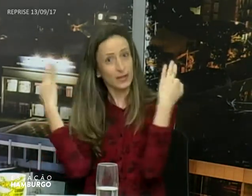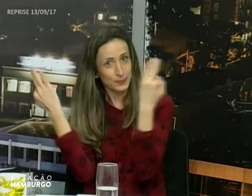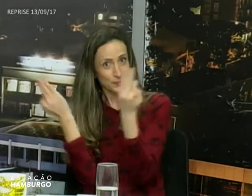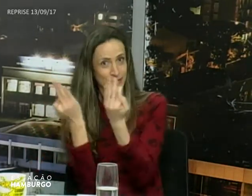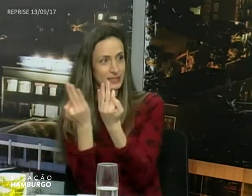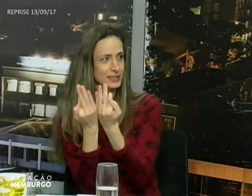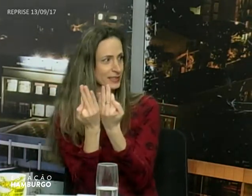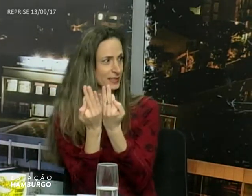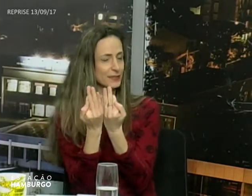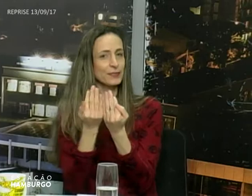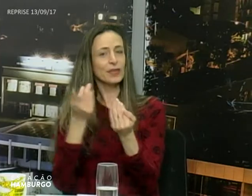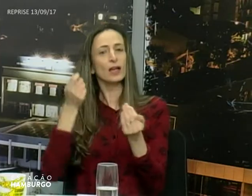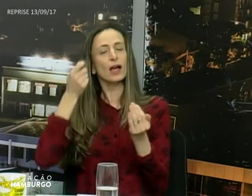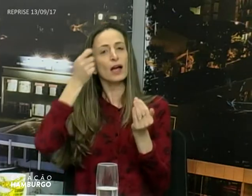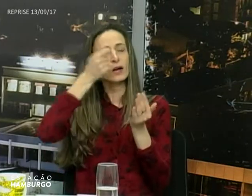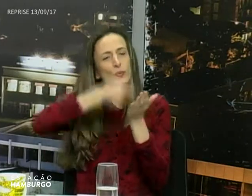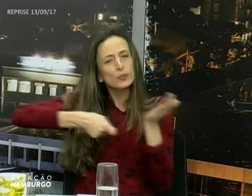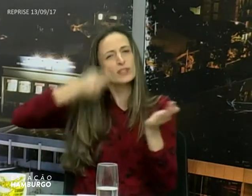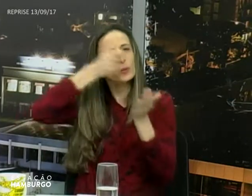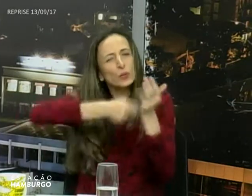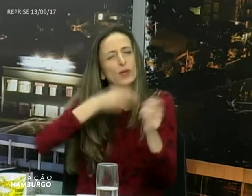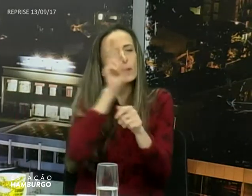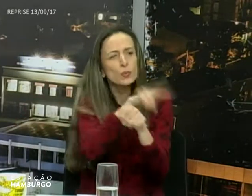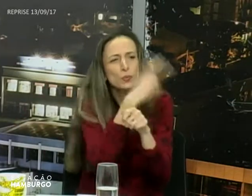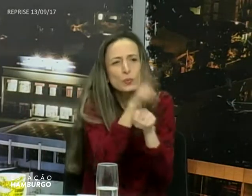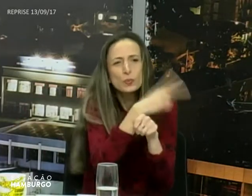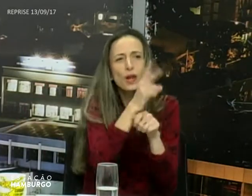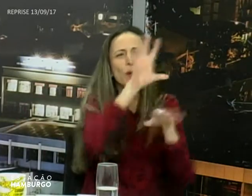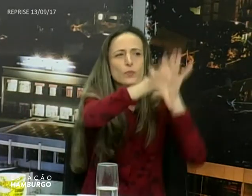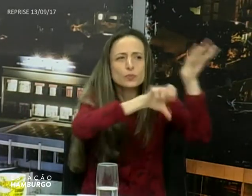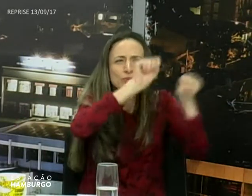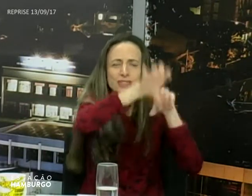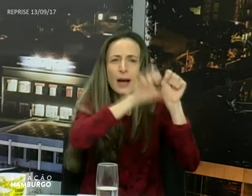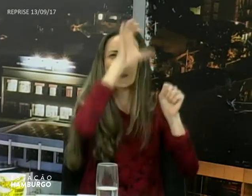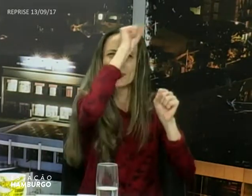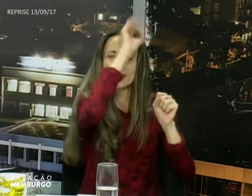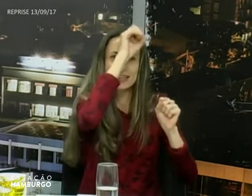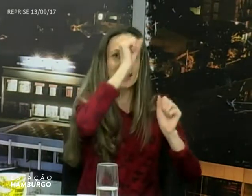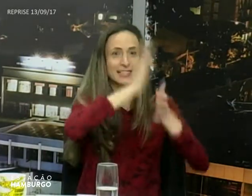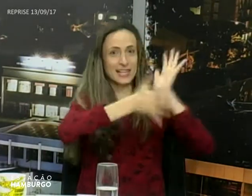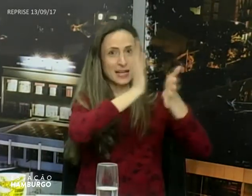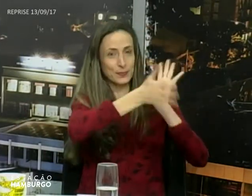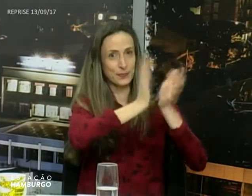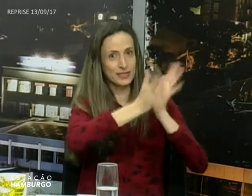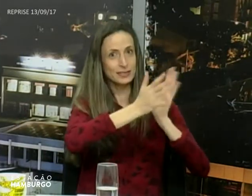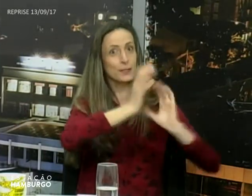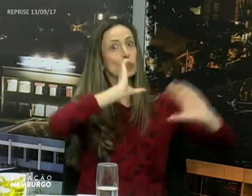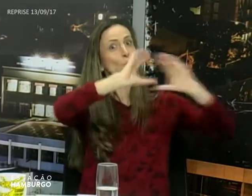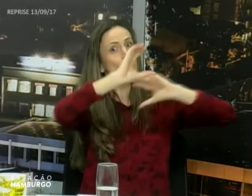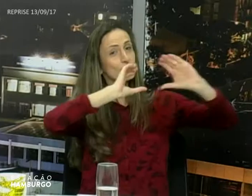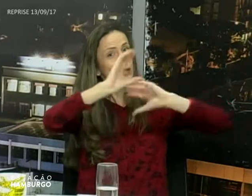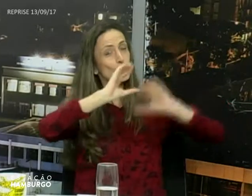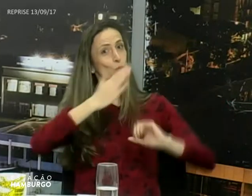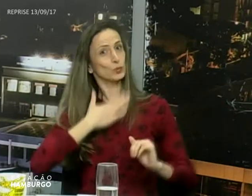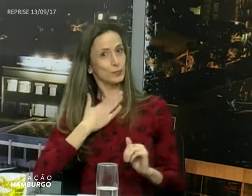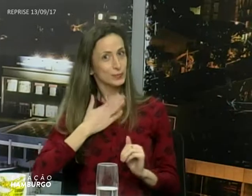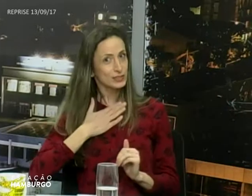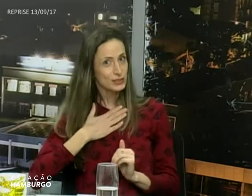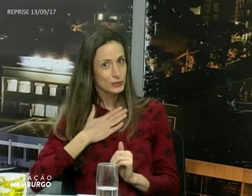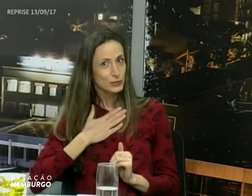aprender a oralizar. A família sempre lutou e procurou buscar aprendizagem em Libras para ter uma